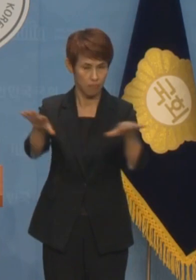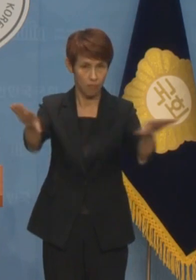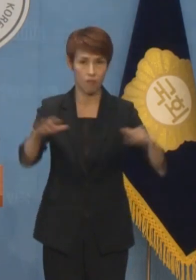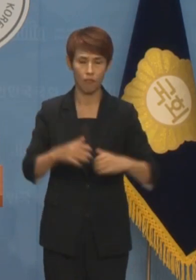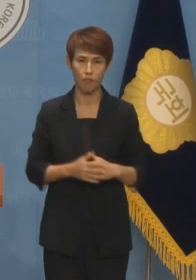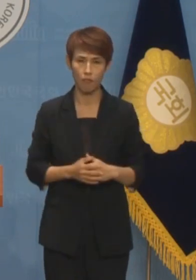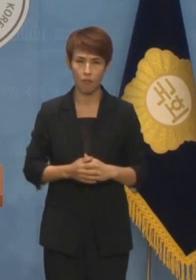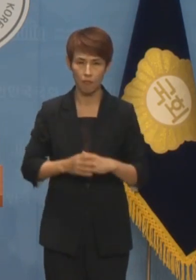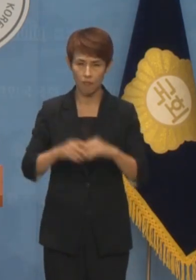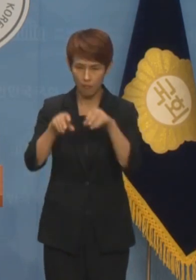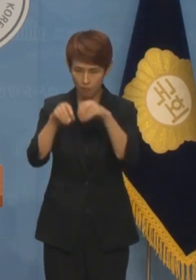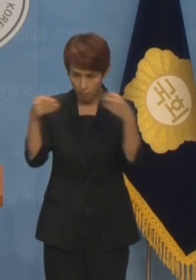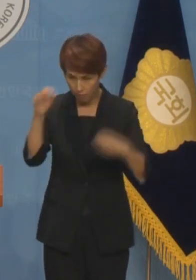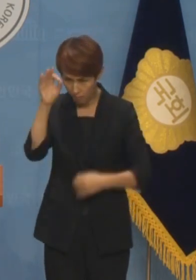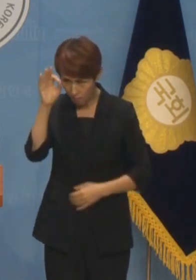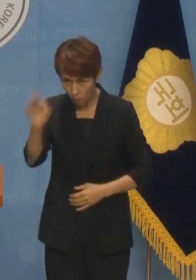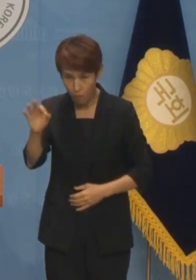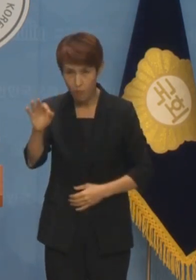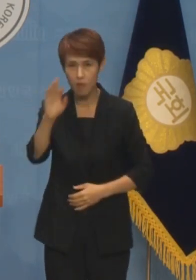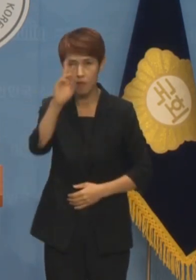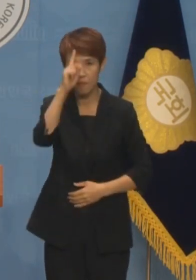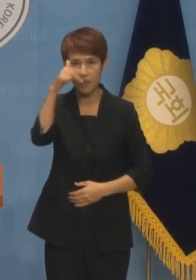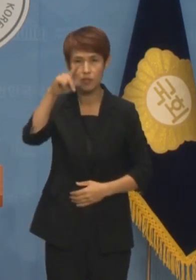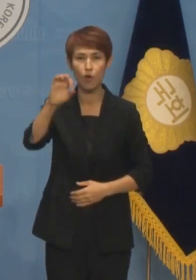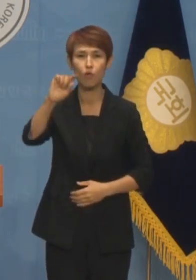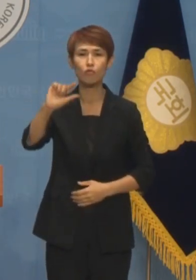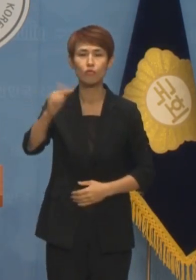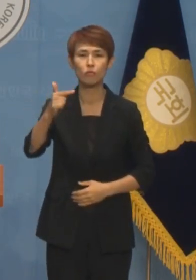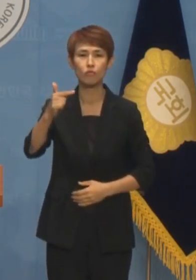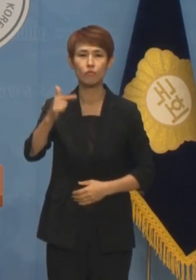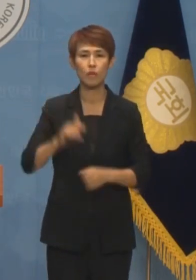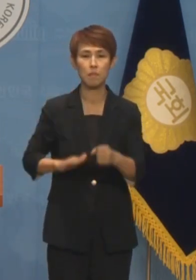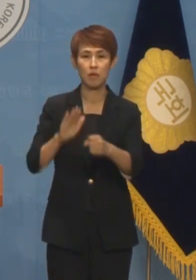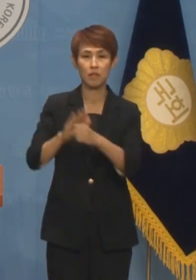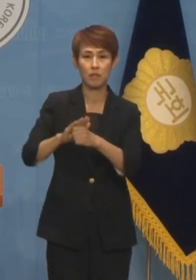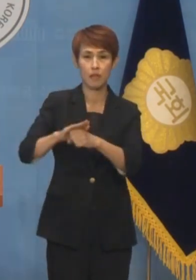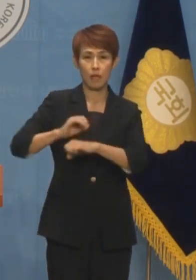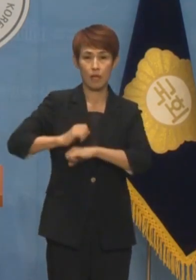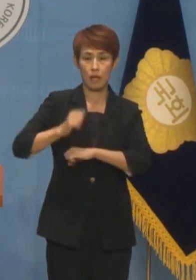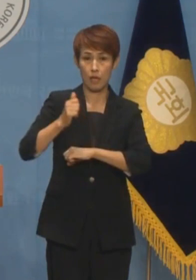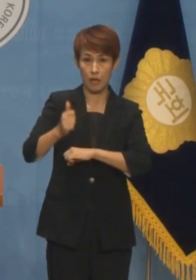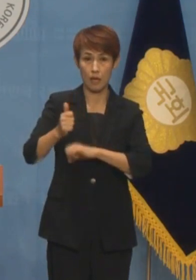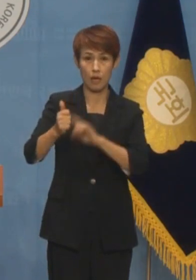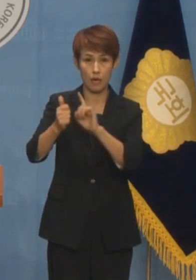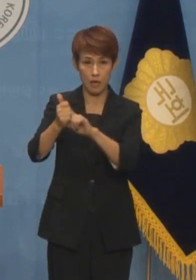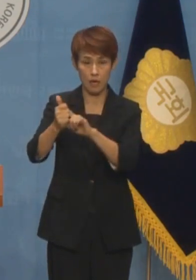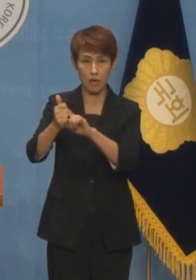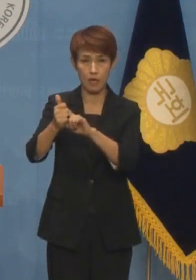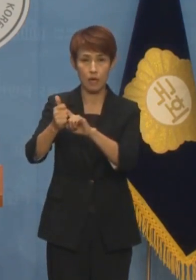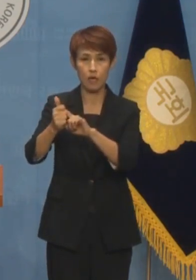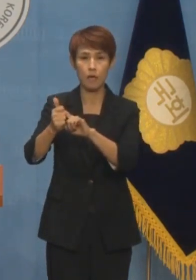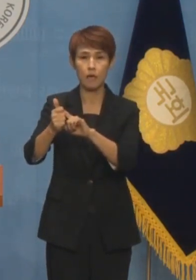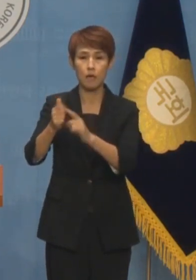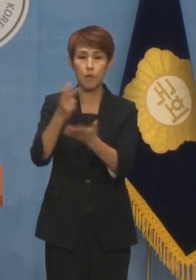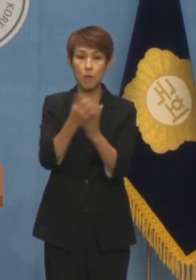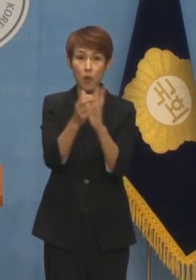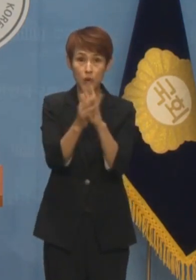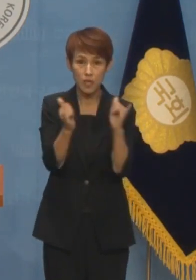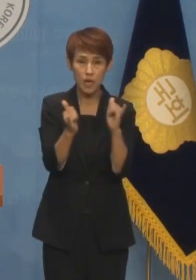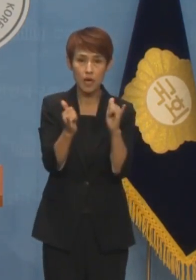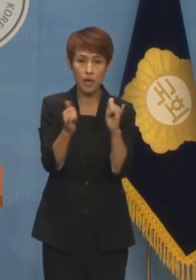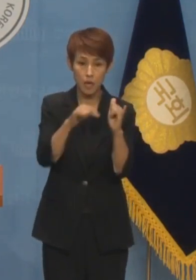중심에 박정은 해병대 대령의 변호인인 민주당 정치인이 있다는 의혹도